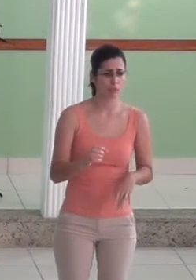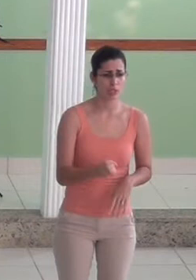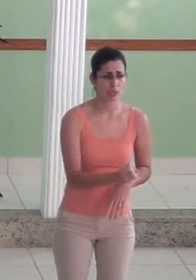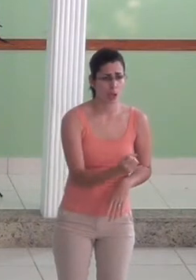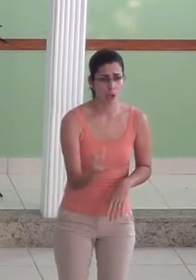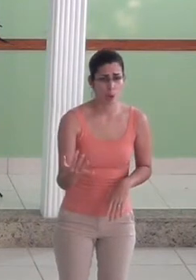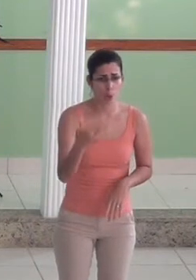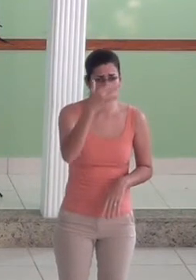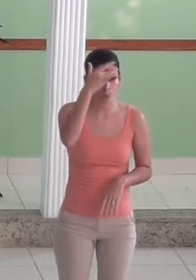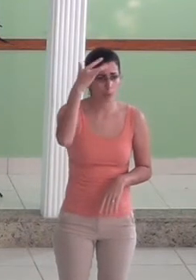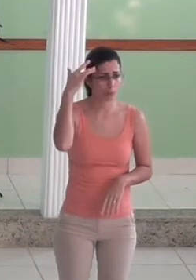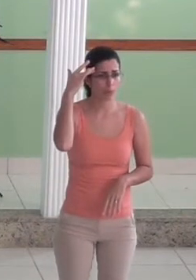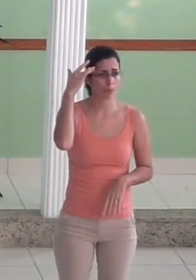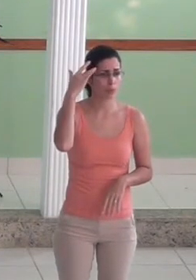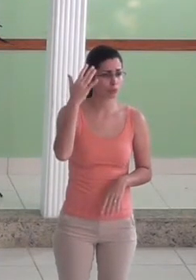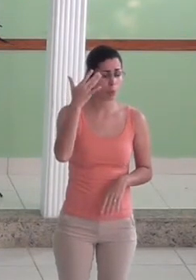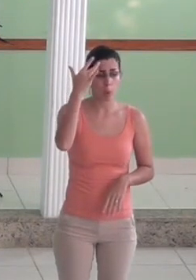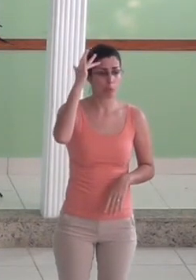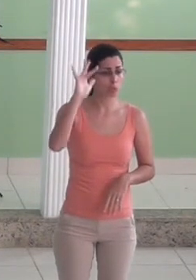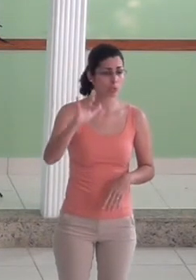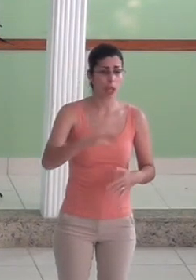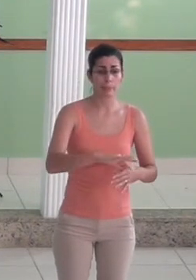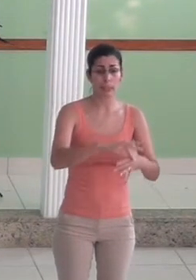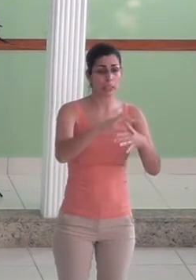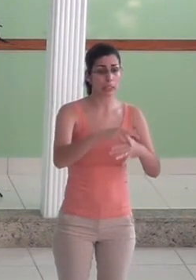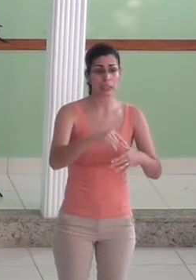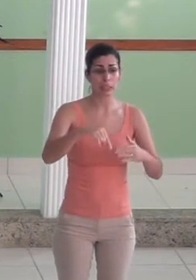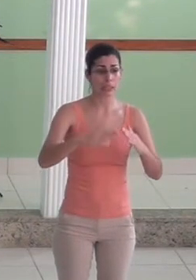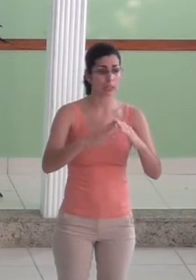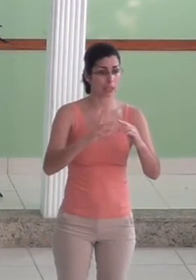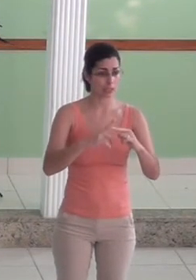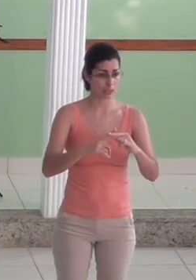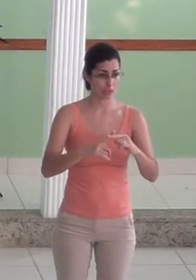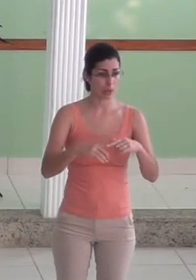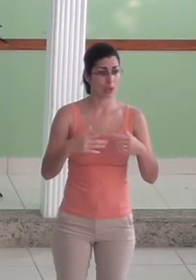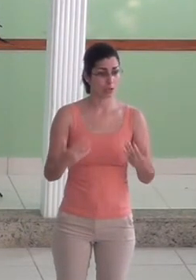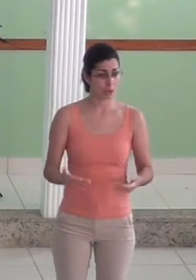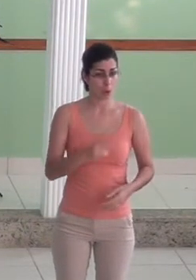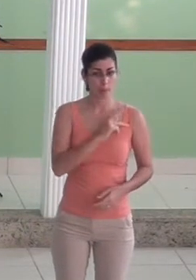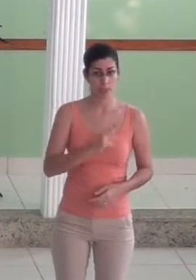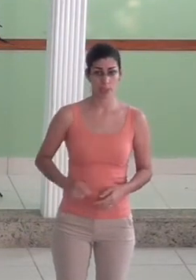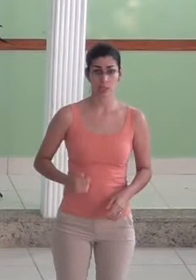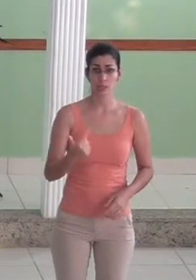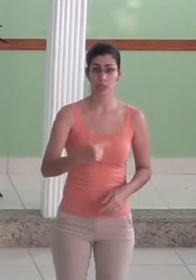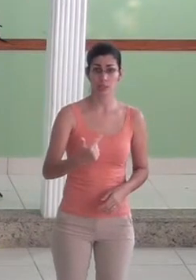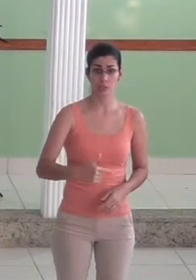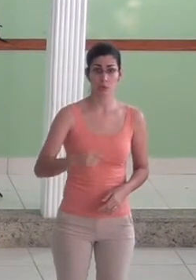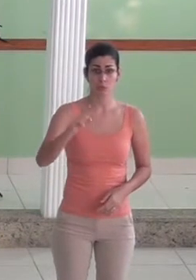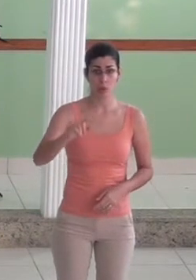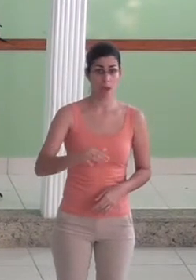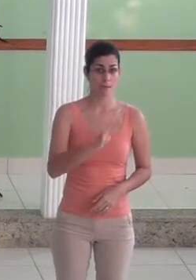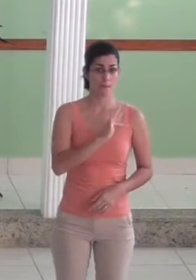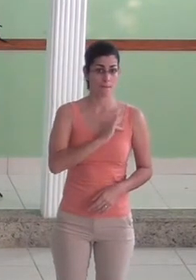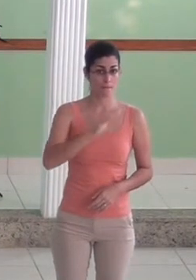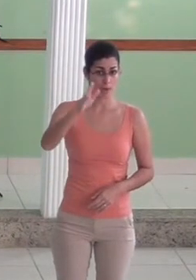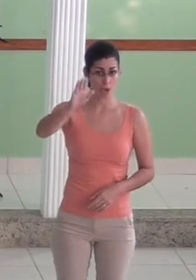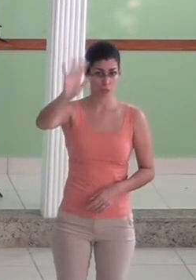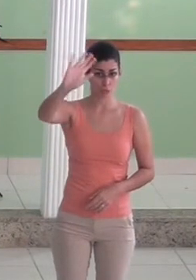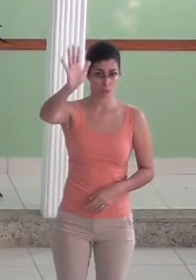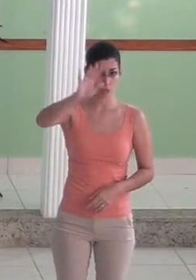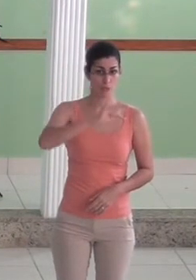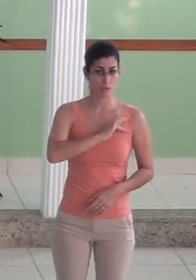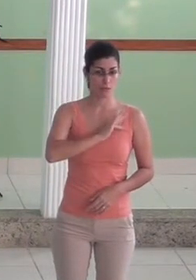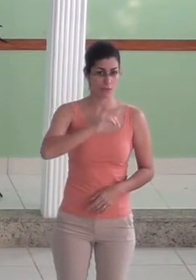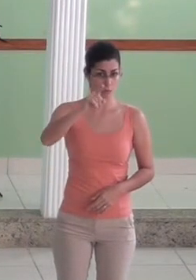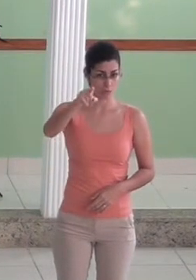pessoas que fazem parte da liderança da igreja. Então, eu queria o vice-presidente da igreja, irmão Fausto. Irmão Fausto, é pequenininho, não sei se nós vamos conseguir